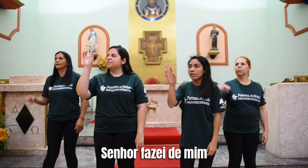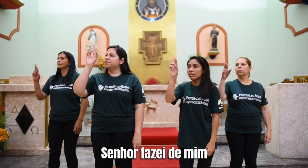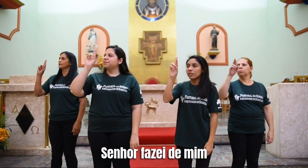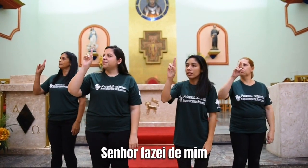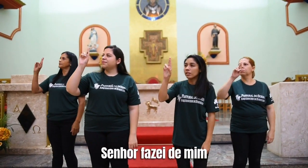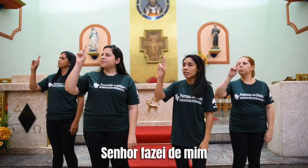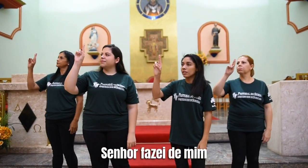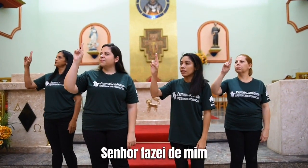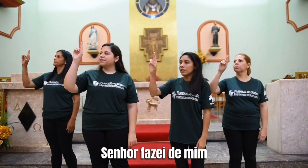Senhor.